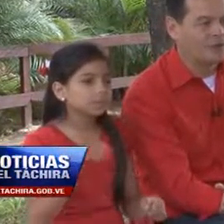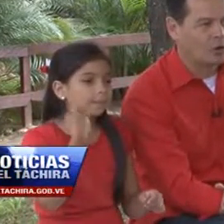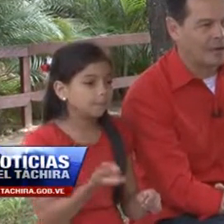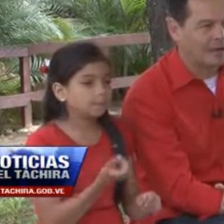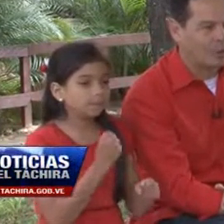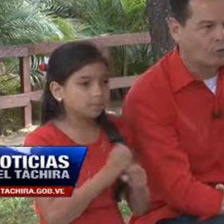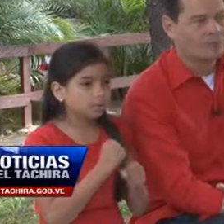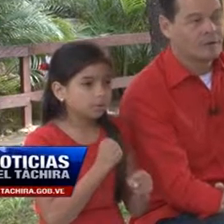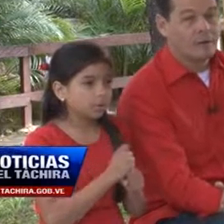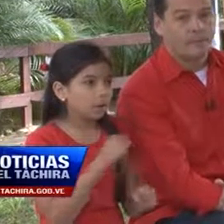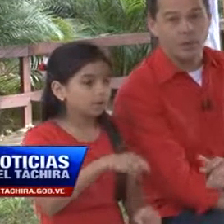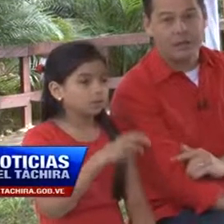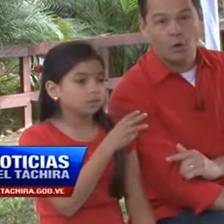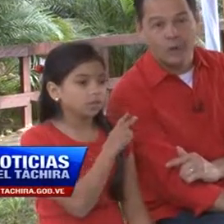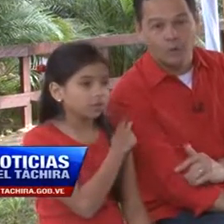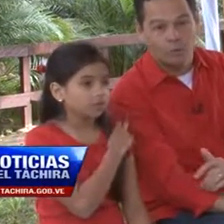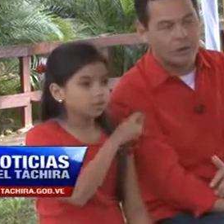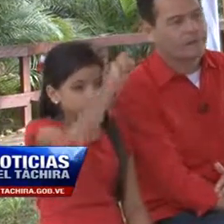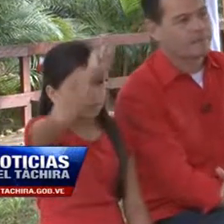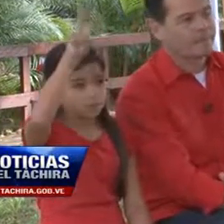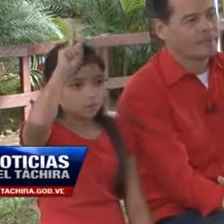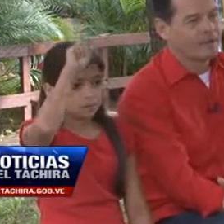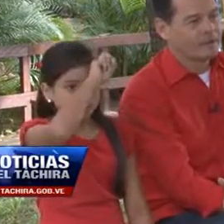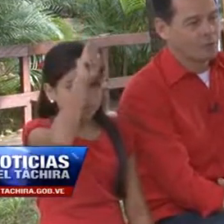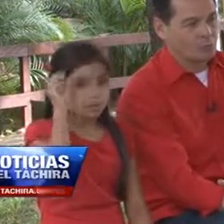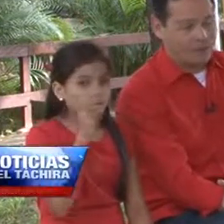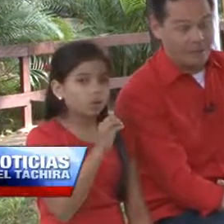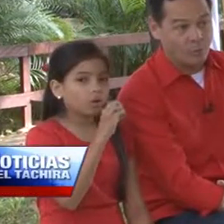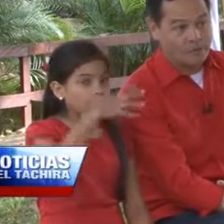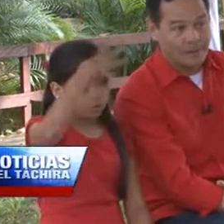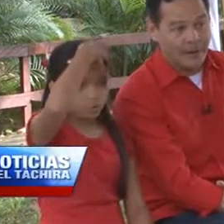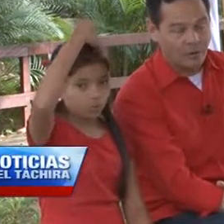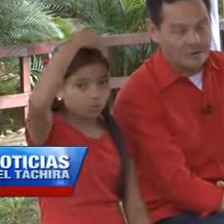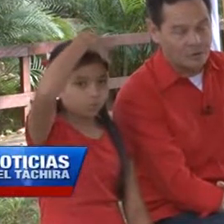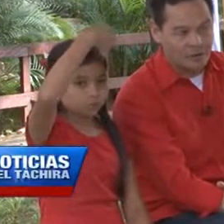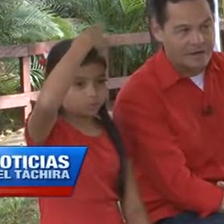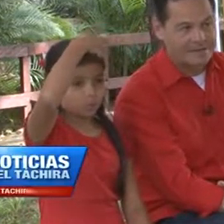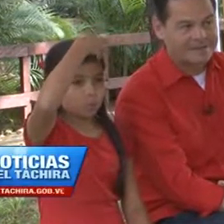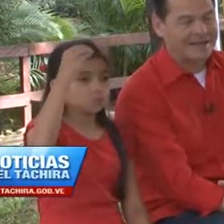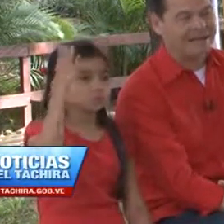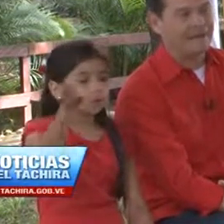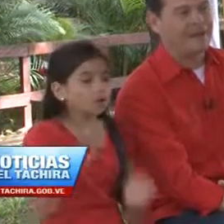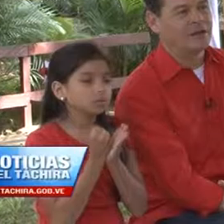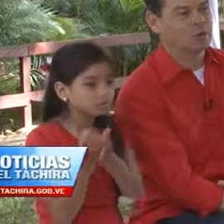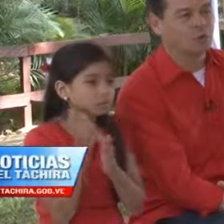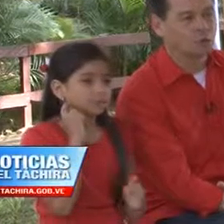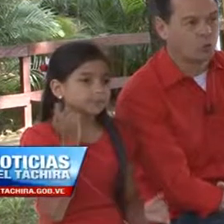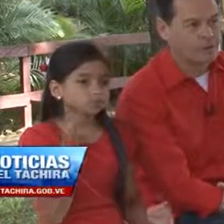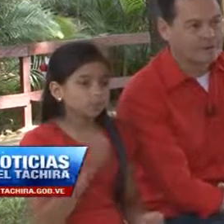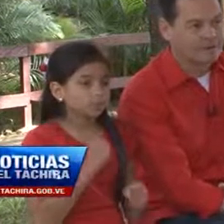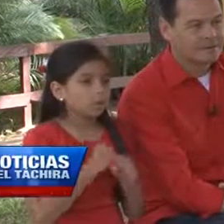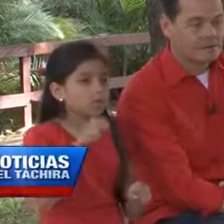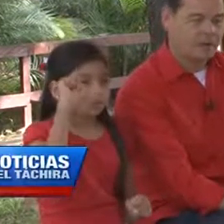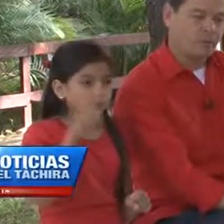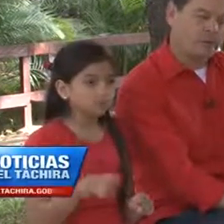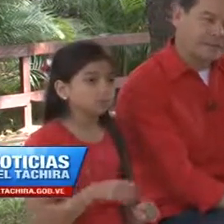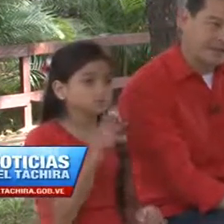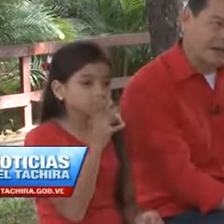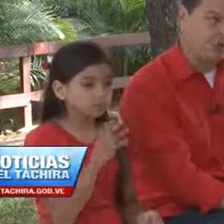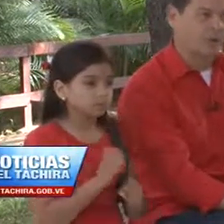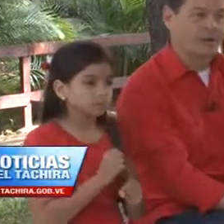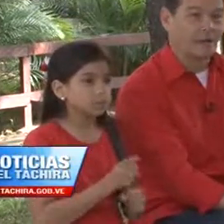despacho del gobernador. Porque Oscar Duque, como ella es muy trabajadora la señora, se la quería llevar para la Dirección de Cultura. Yo le dije,